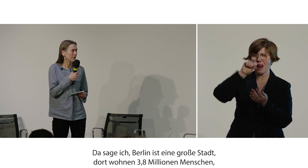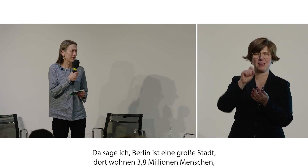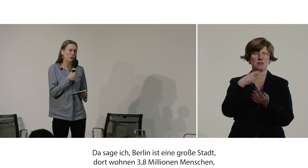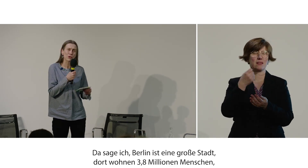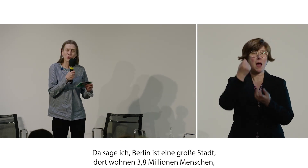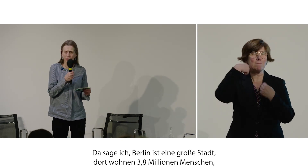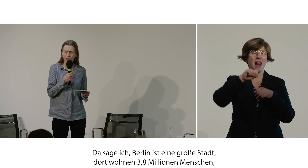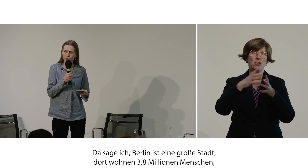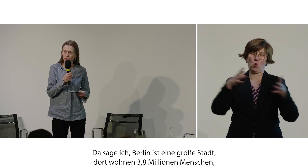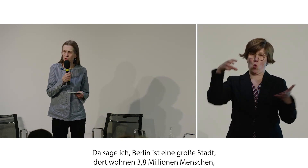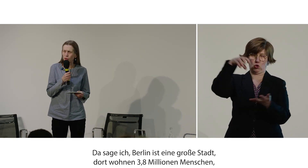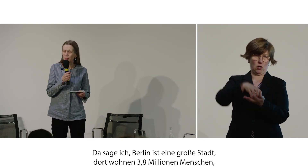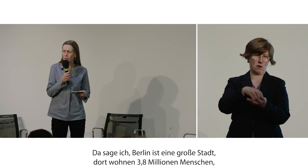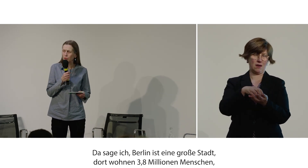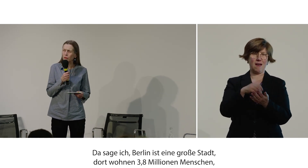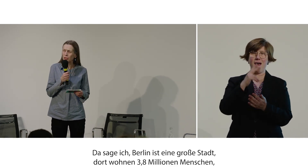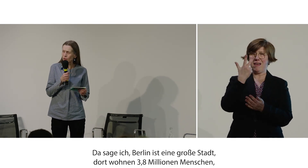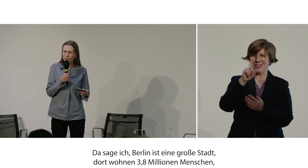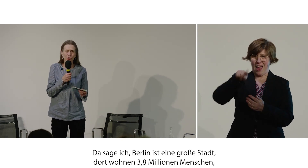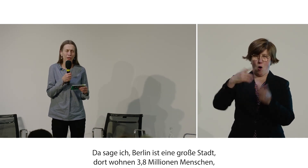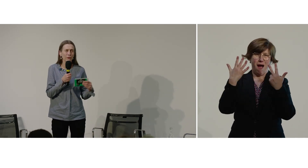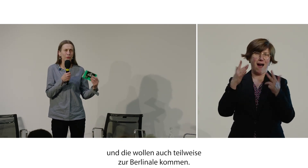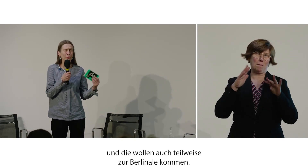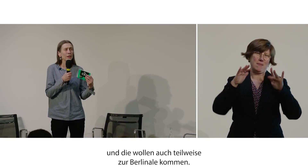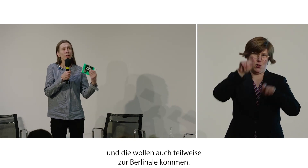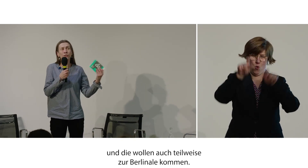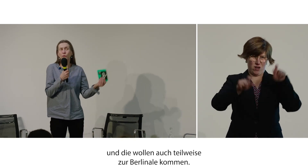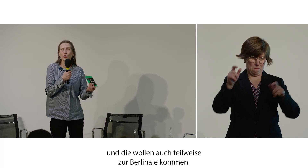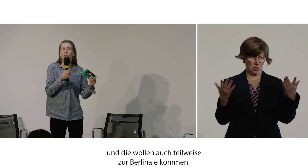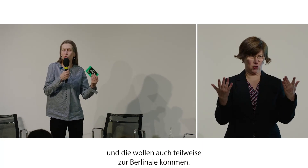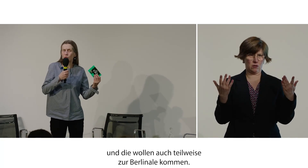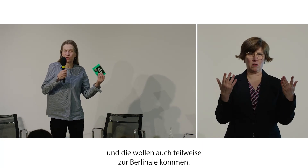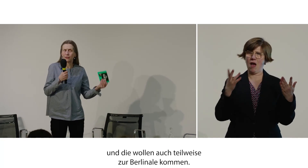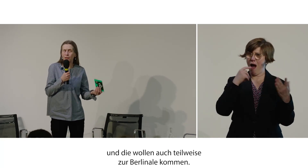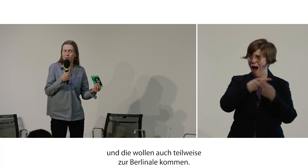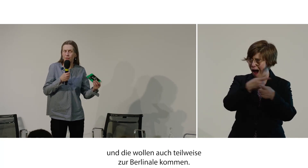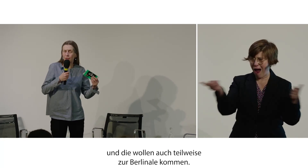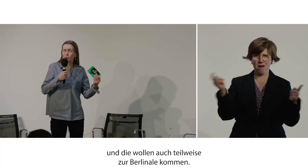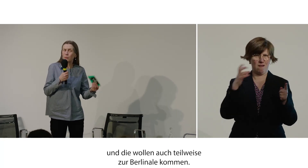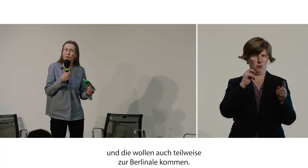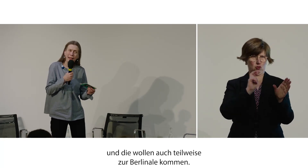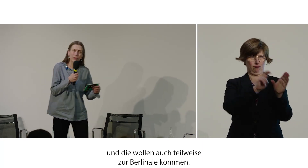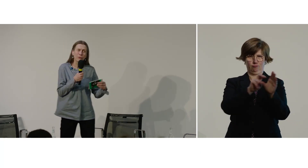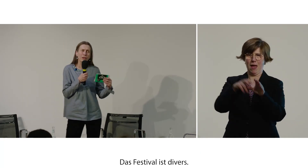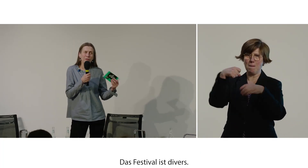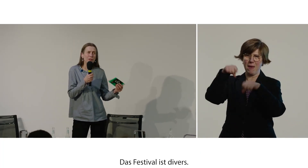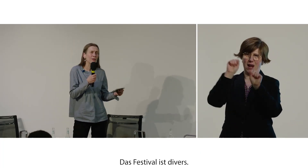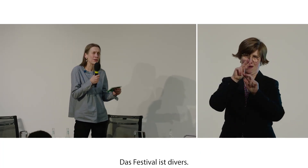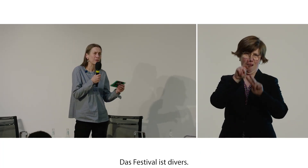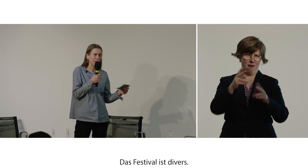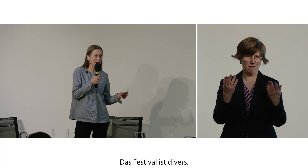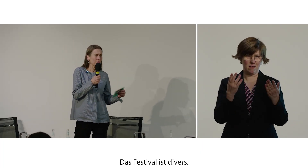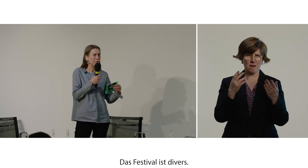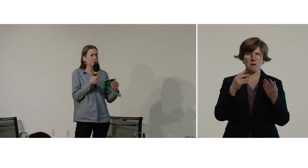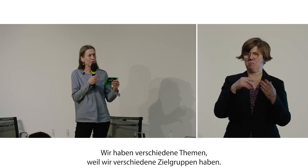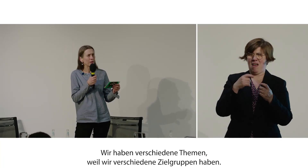immer, Berlin ist eine große Stadt. Es wohnen 3,8 Millionen Menschen in der Stadt und die wollen auch teilweise zur Berlinale kommen. Das Festival